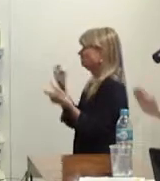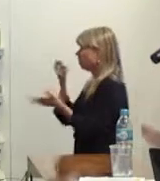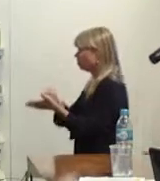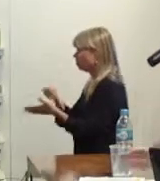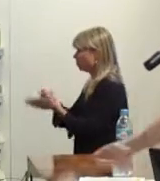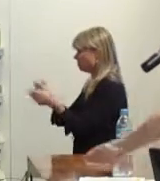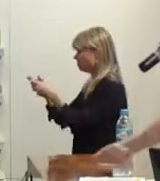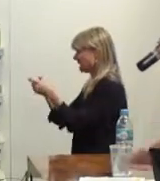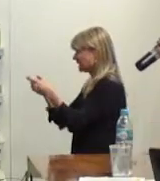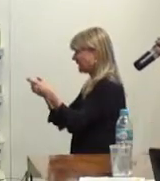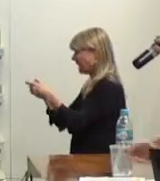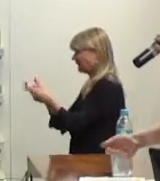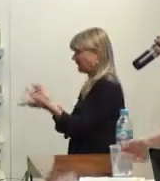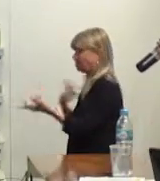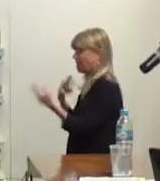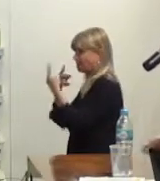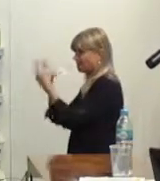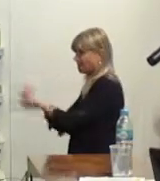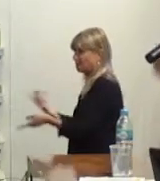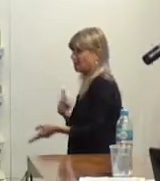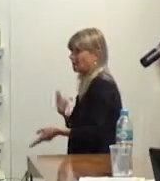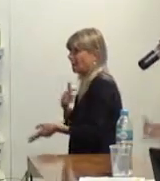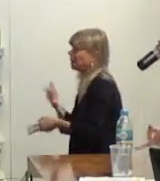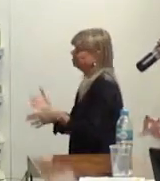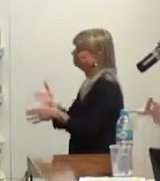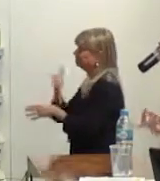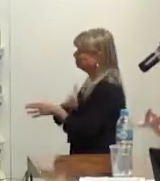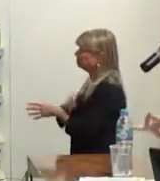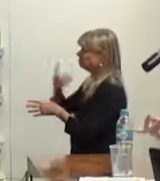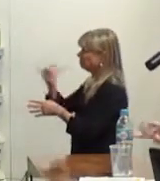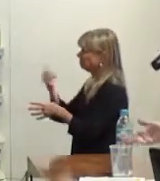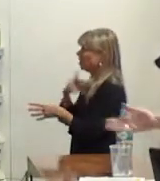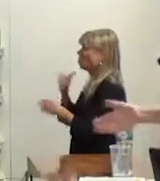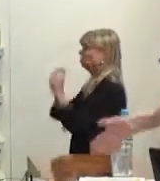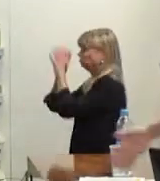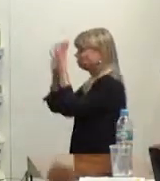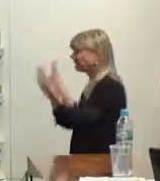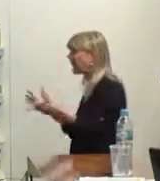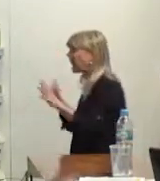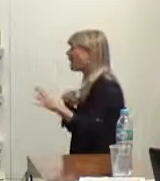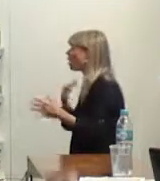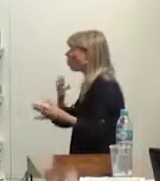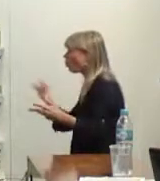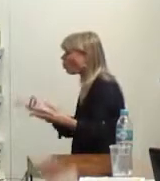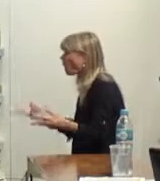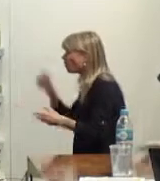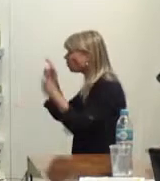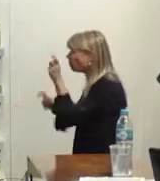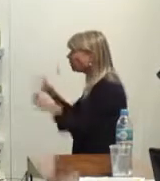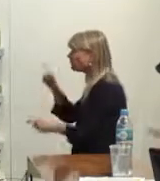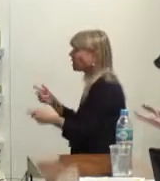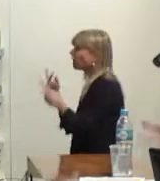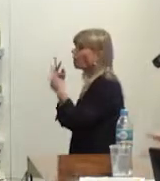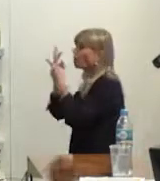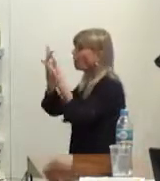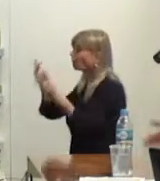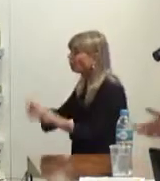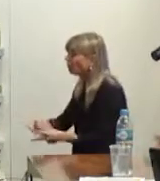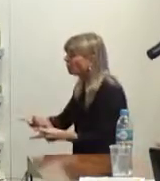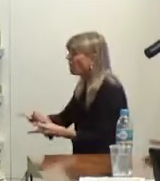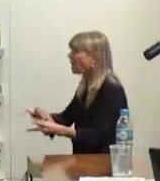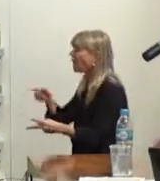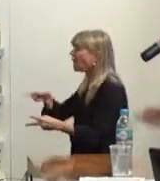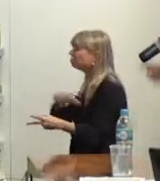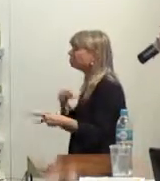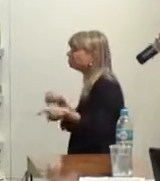que seguramente transparentando la cantidad de pasajeros real vamos a tener un determinado resultado distinto,